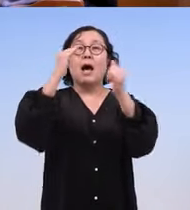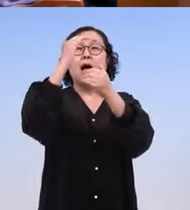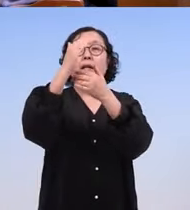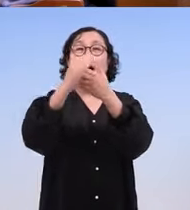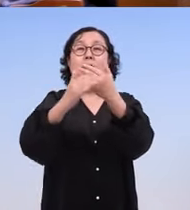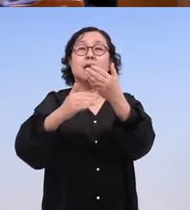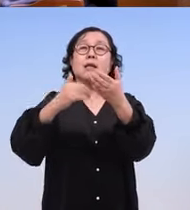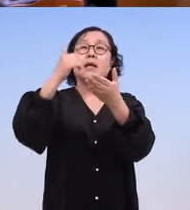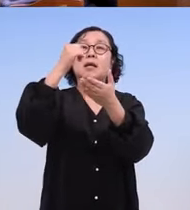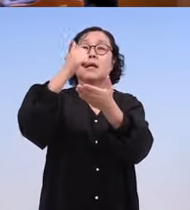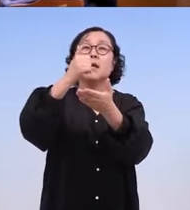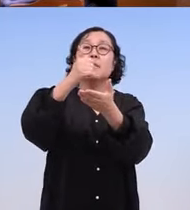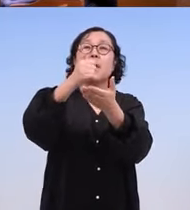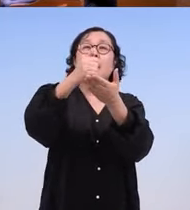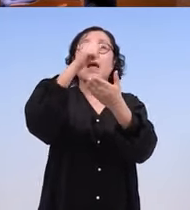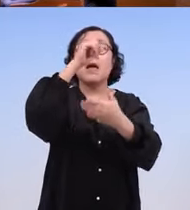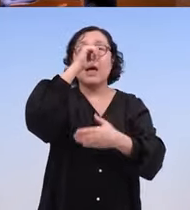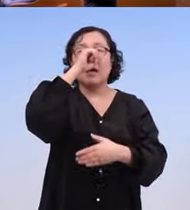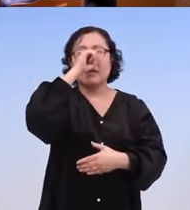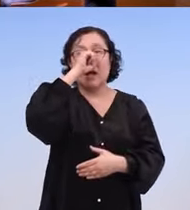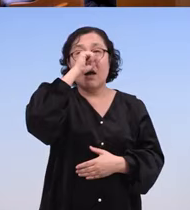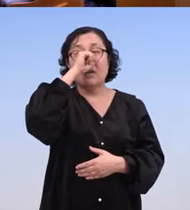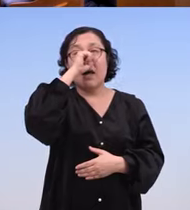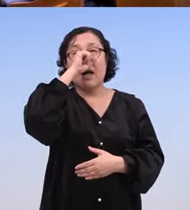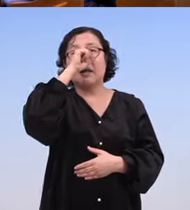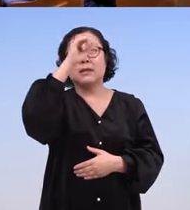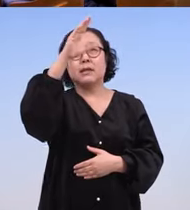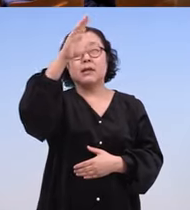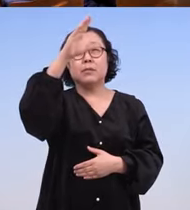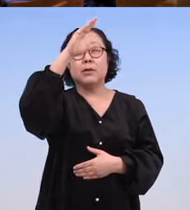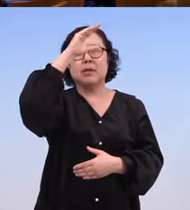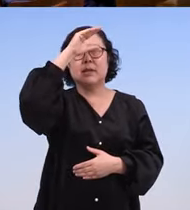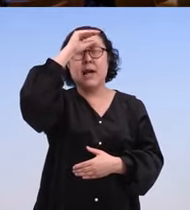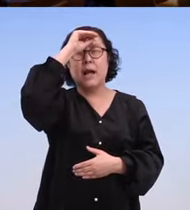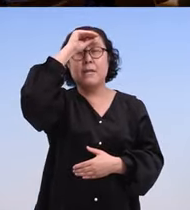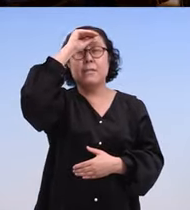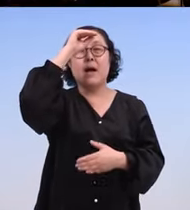하나님의 선하심을 닮아가는 자,